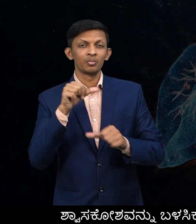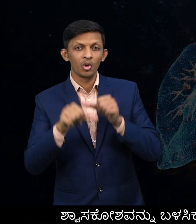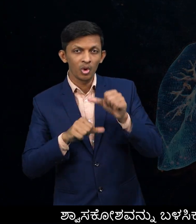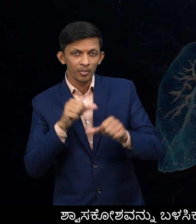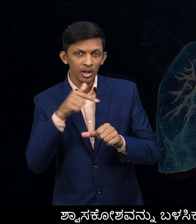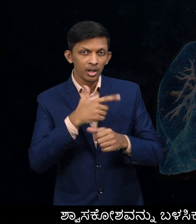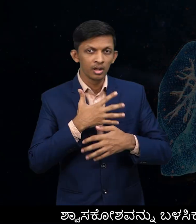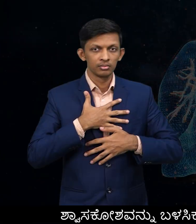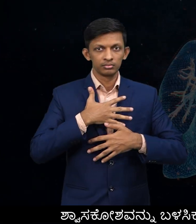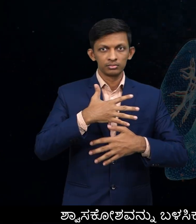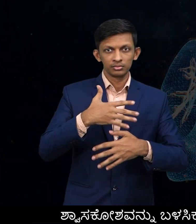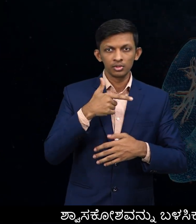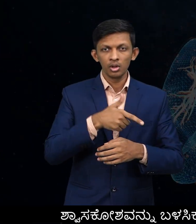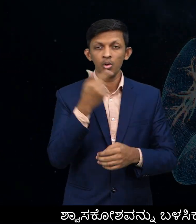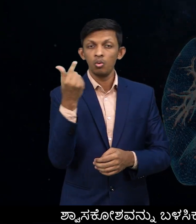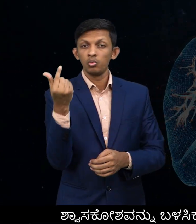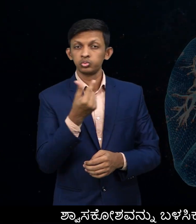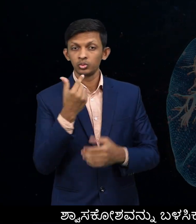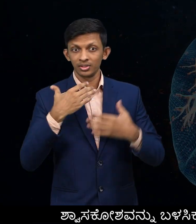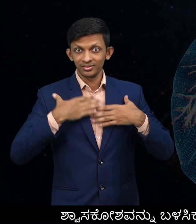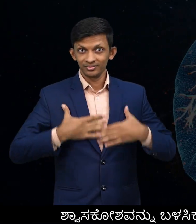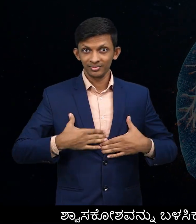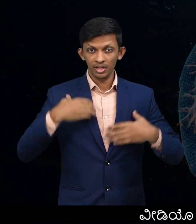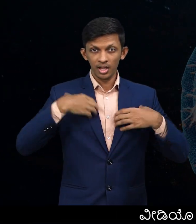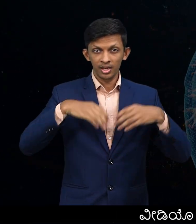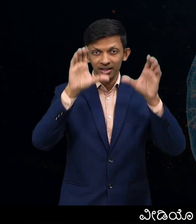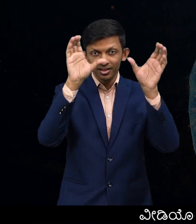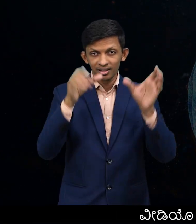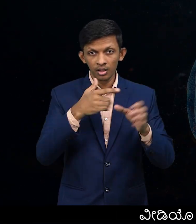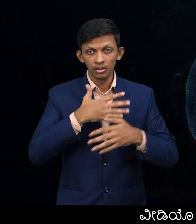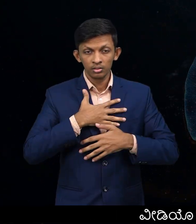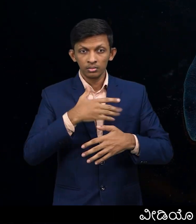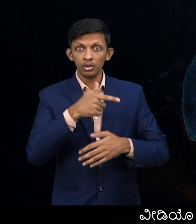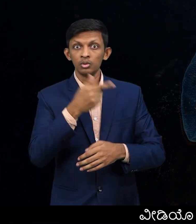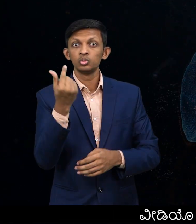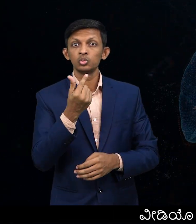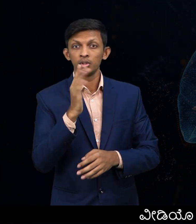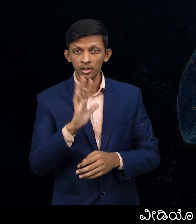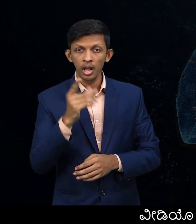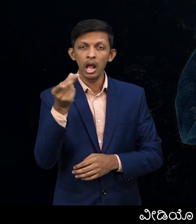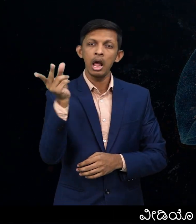ಶ್ವಾಸಕೋಶವನ್ನು ಬಳಸಿಕೊಂಡು ಉಸಿರಾಟದ ಪ್ರಕ್ರಿಯೆಯನ್ನು ವಿಡಿಯೋ 2ರಲ್ಲಿ ಚಿತ್ರಿಸಲಾಗಿದೆ.